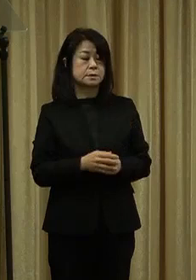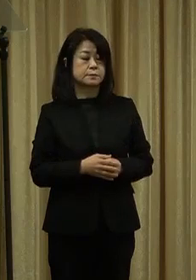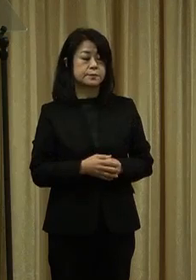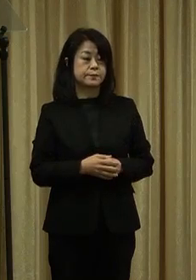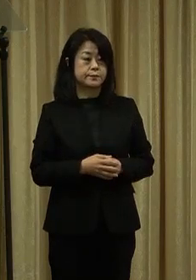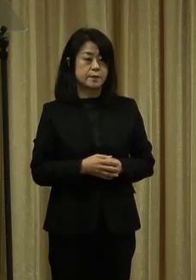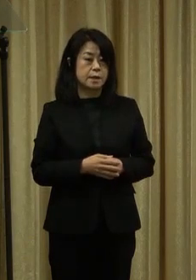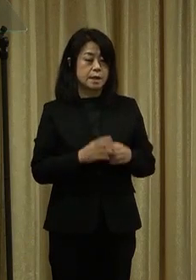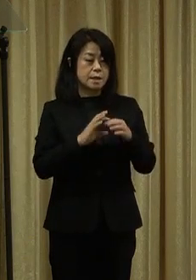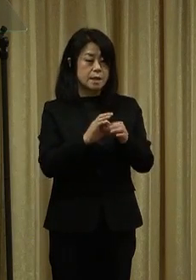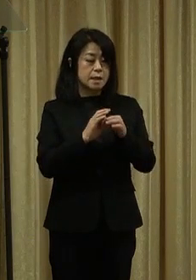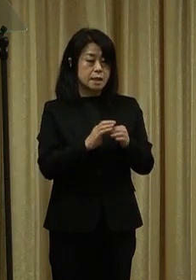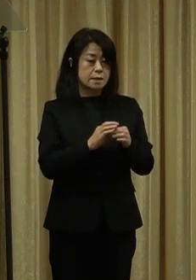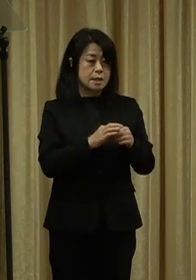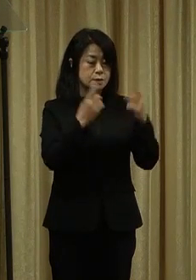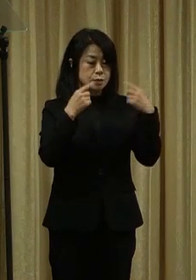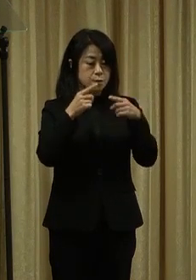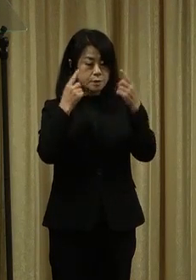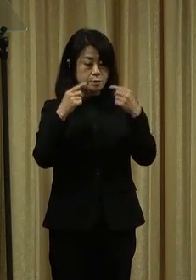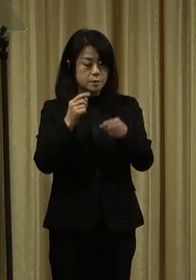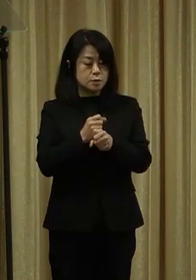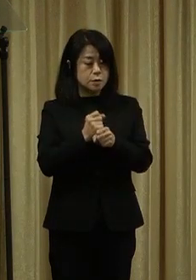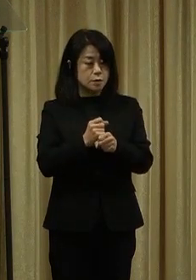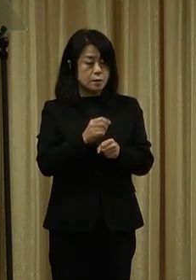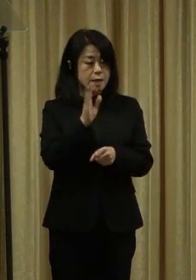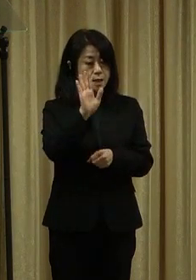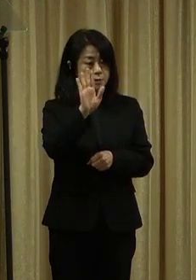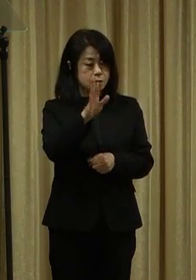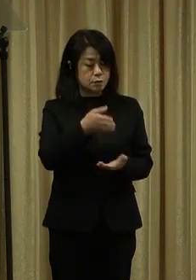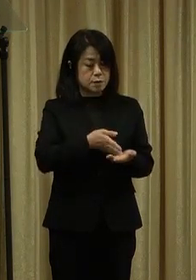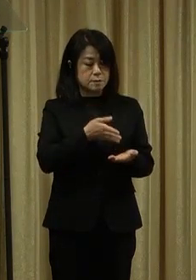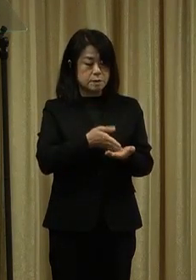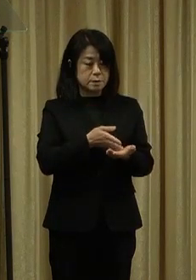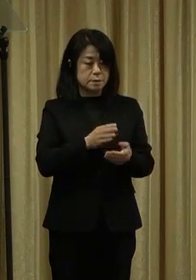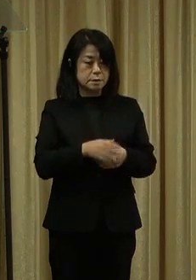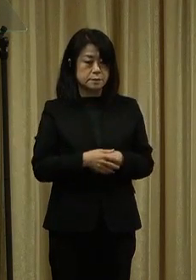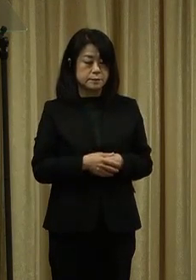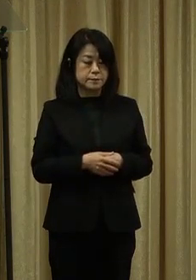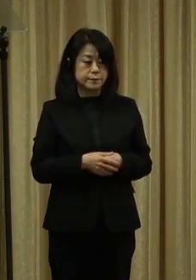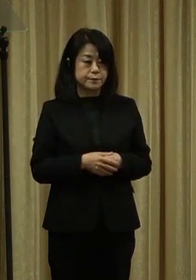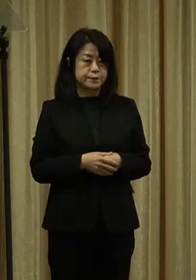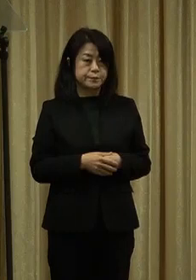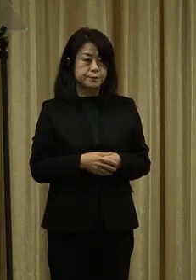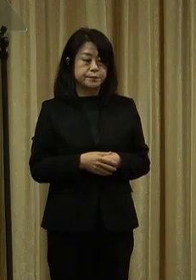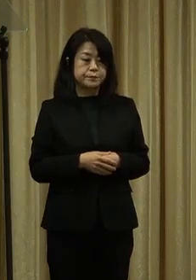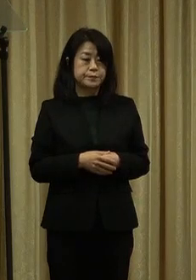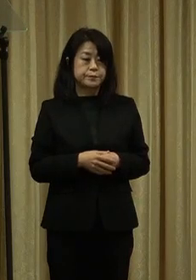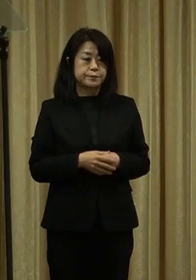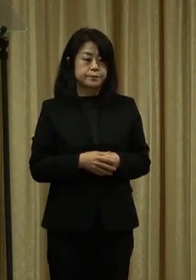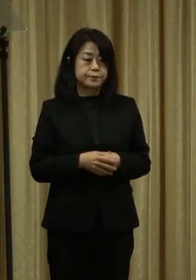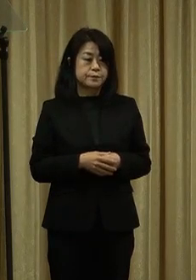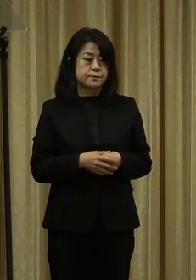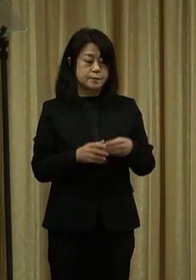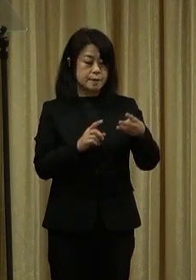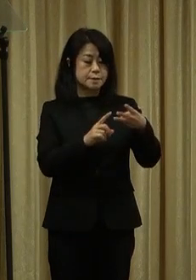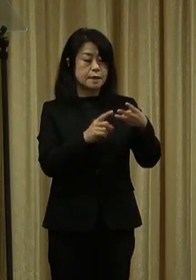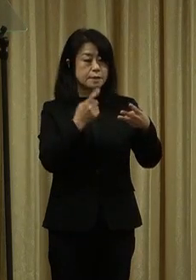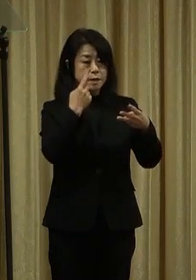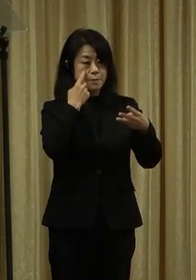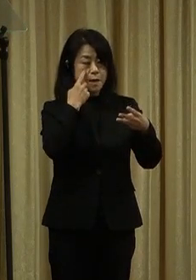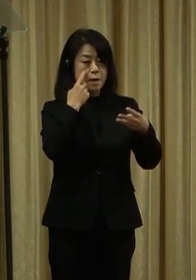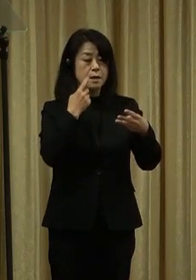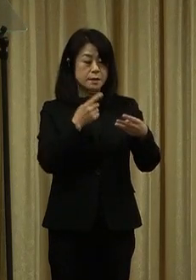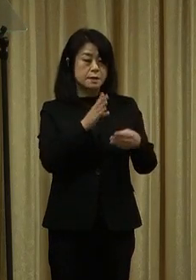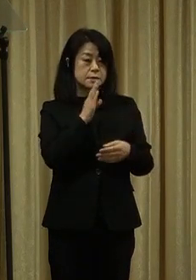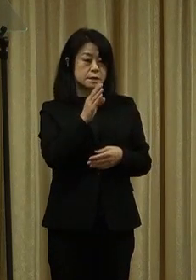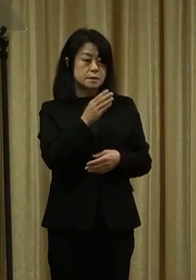関連する個別事業については後ほど説明いたします。 ポイントの3点目ですが、ウ